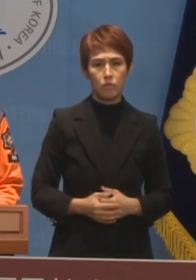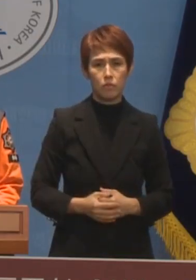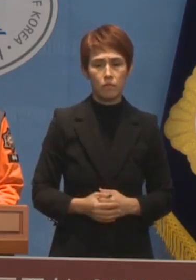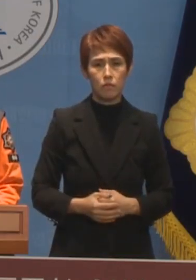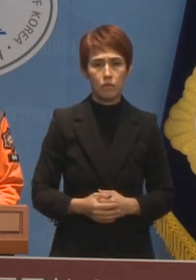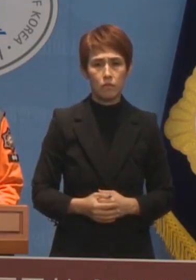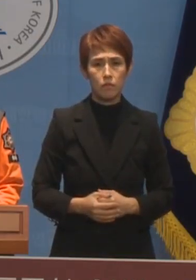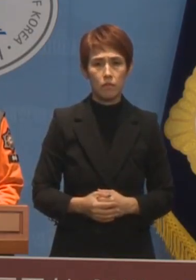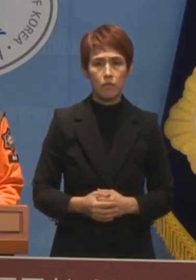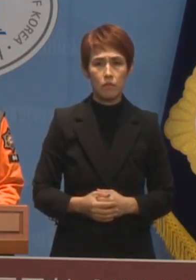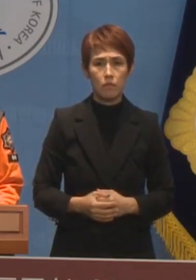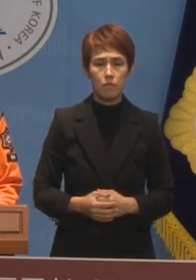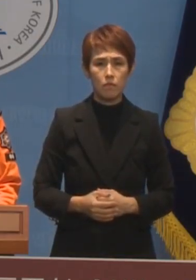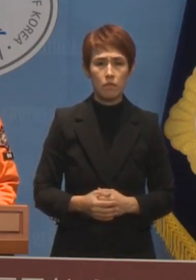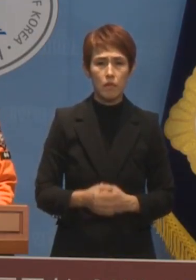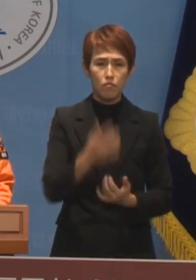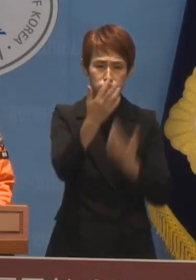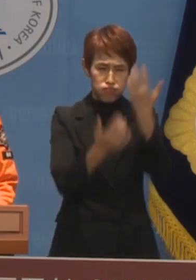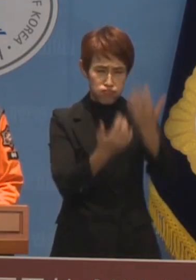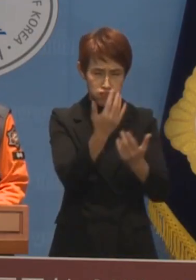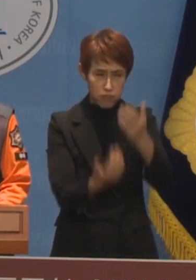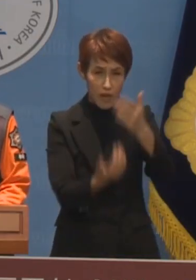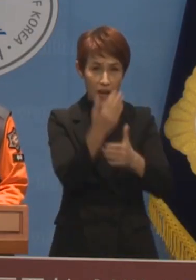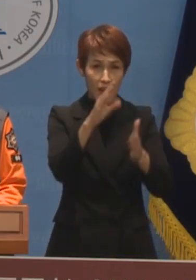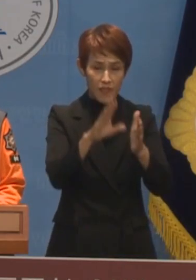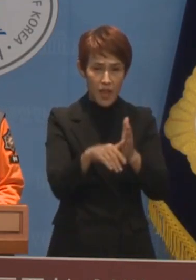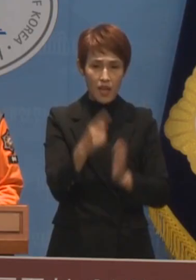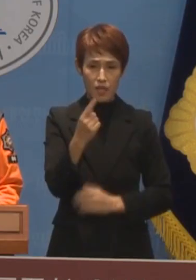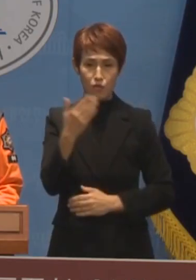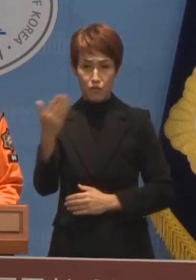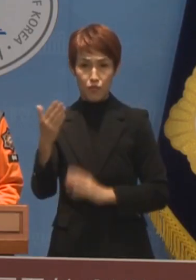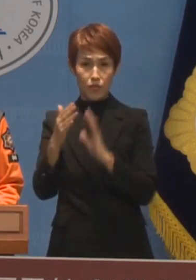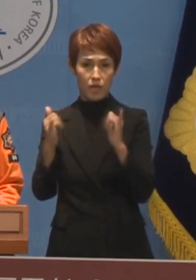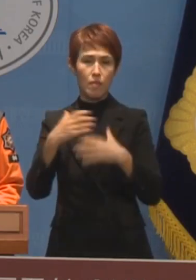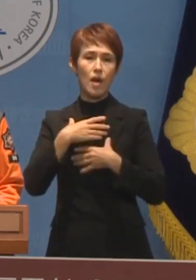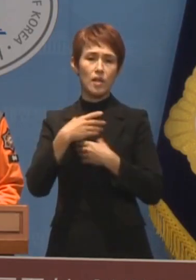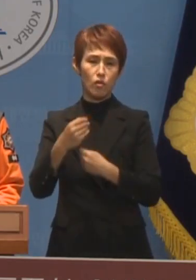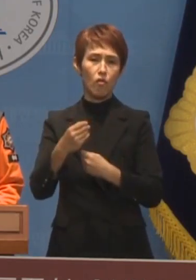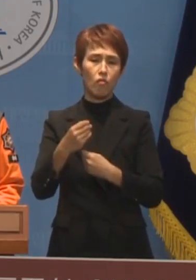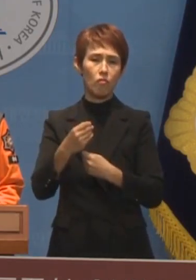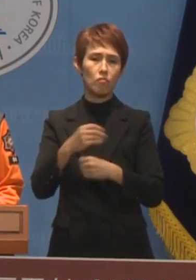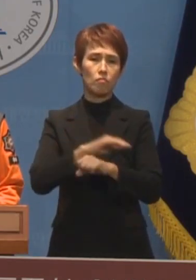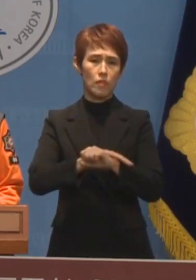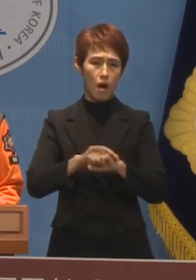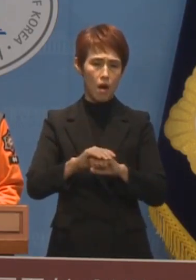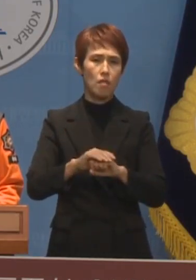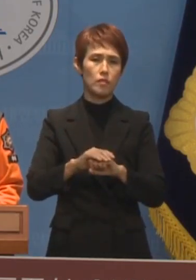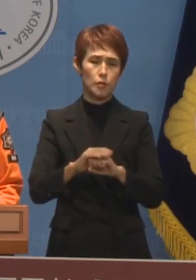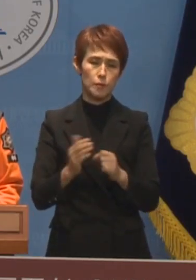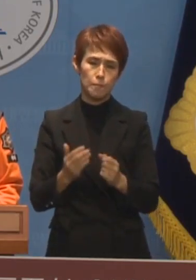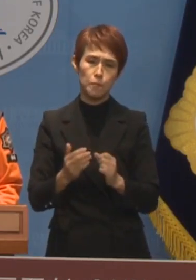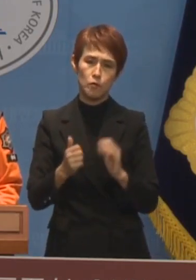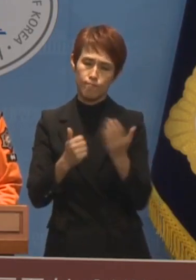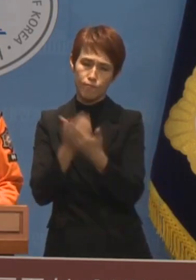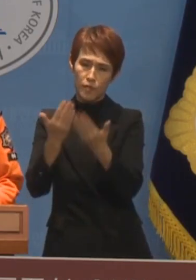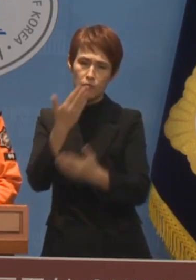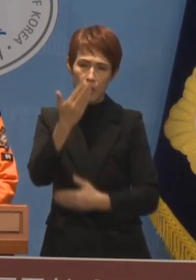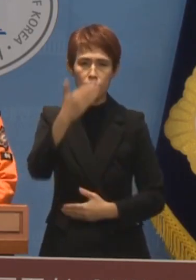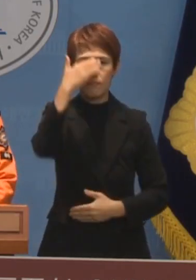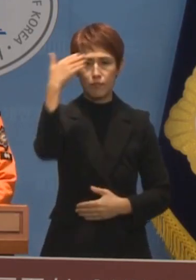결과 재난에 맞서 싸우는 소방관들의 안전 또한 조금이나마 더 나아질 수